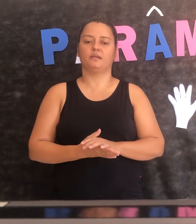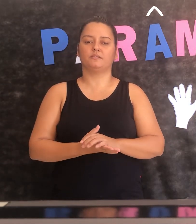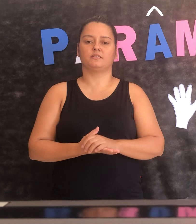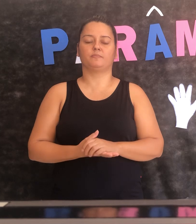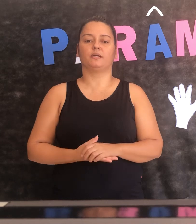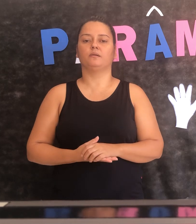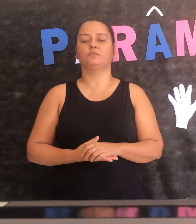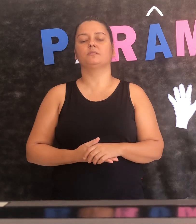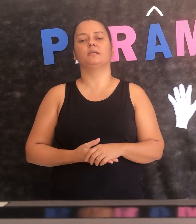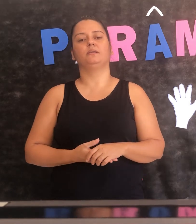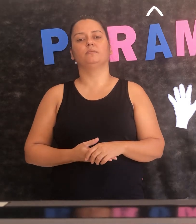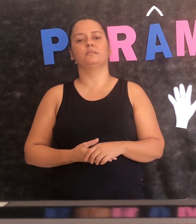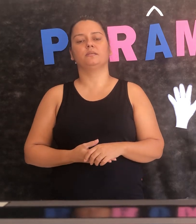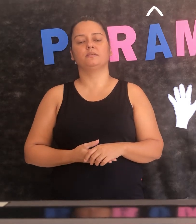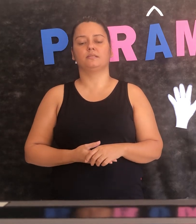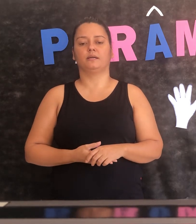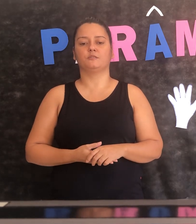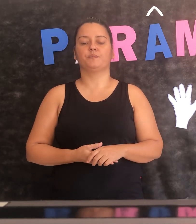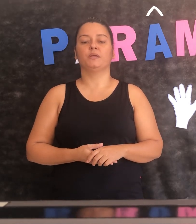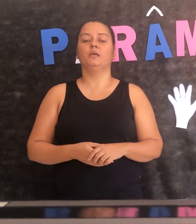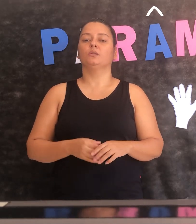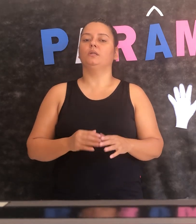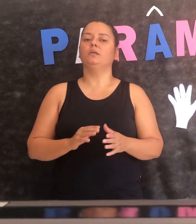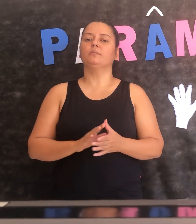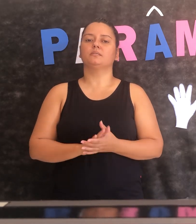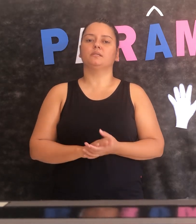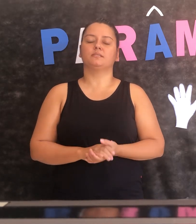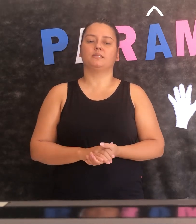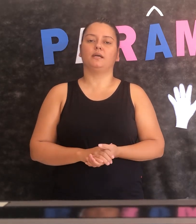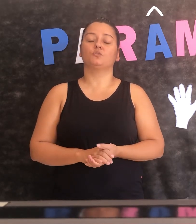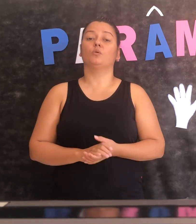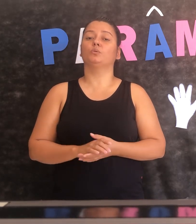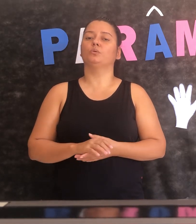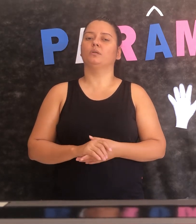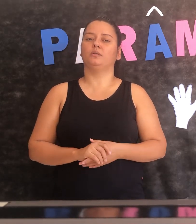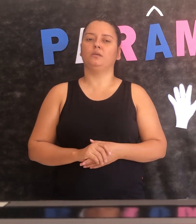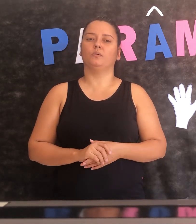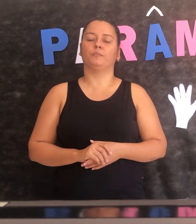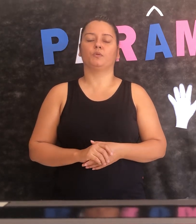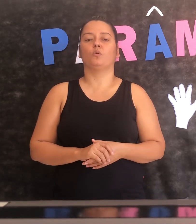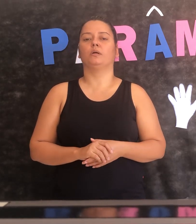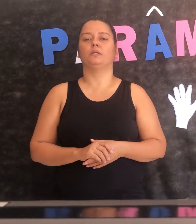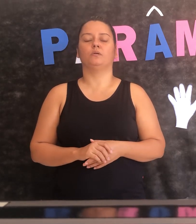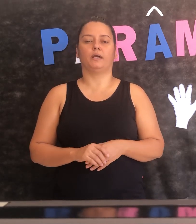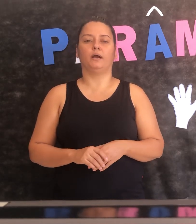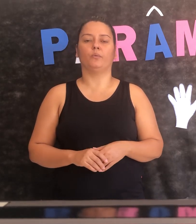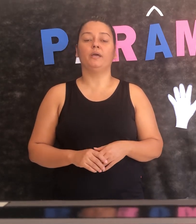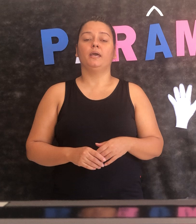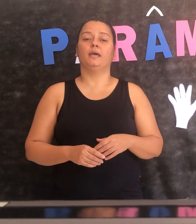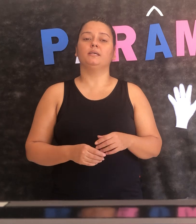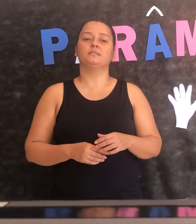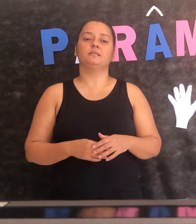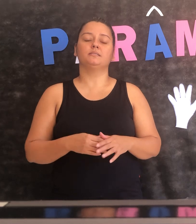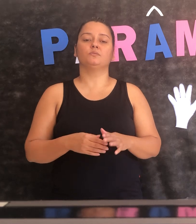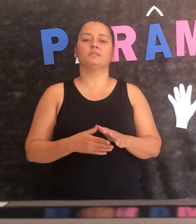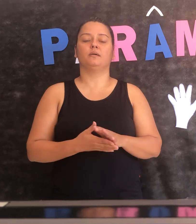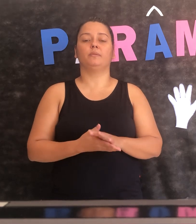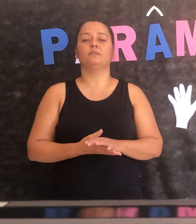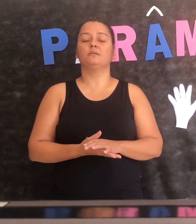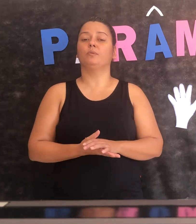esses parâmetros na língua brasileira de sinais? Então, a língua brasileira de sinais, como toda língua, como a língua oral, ela existem os elementos